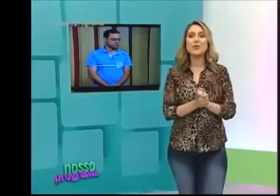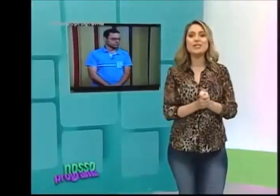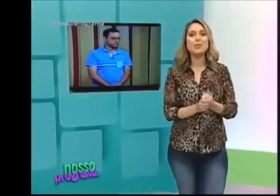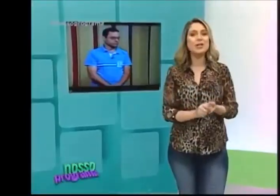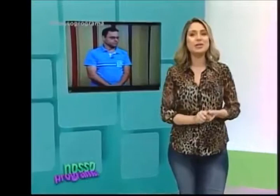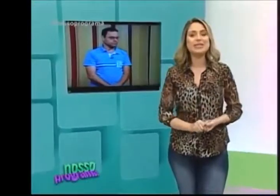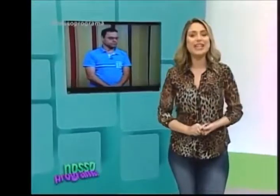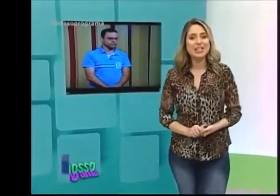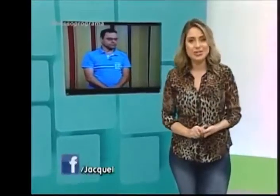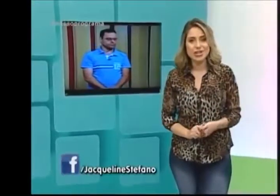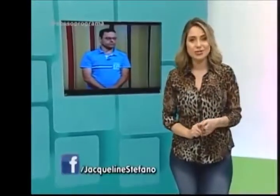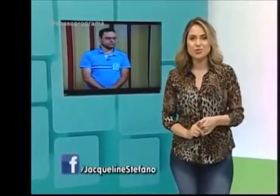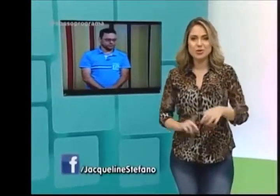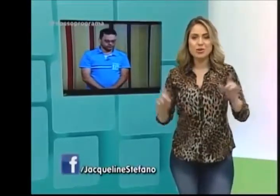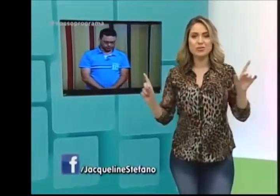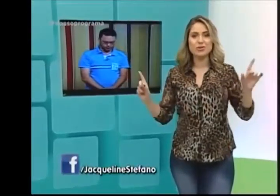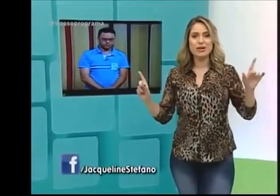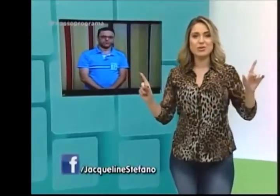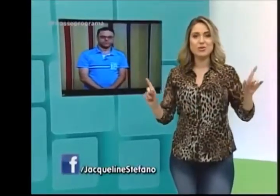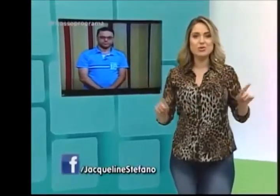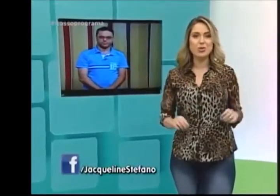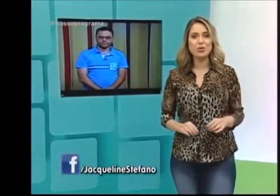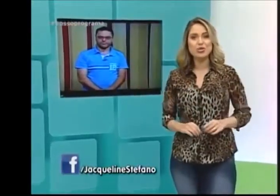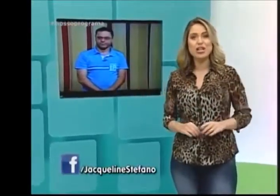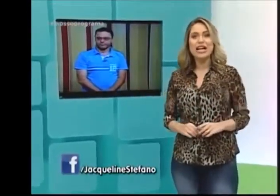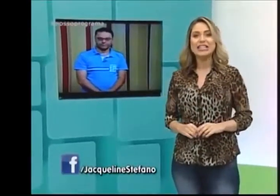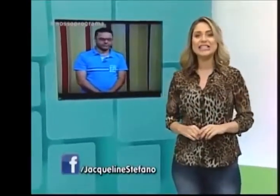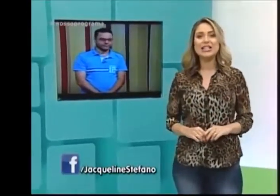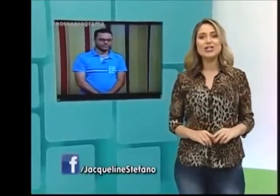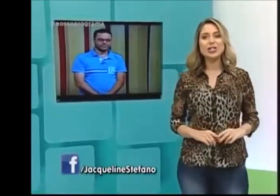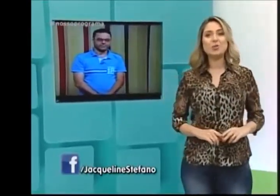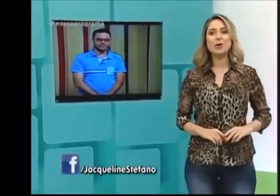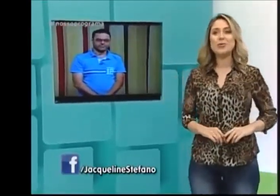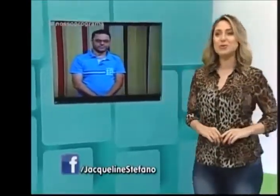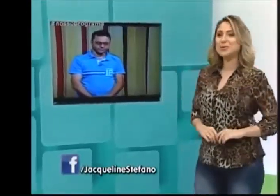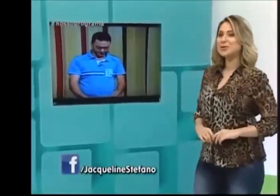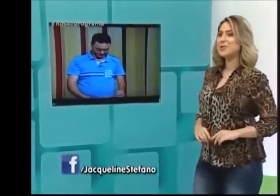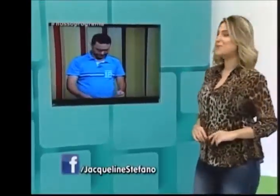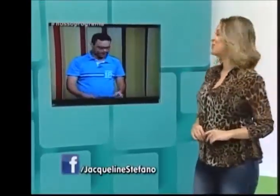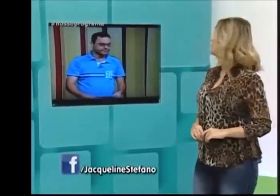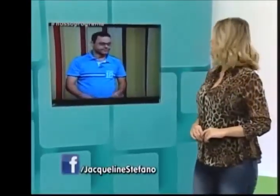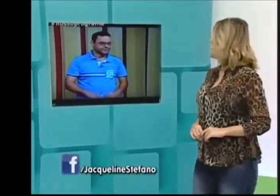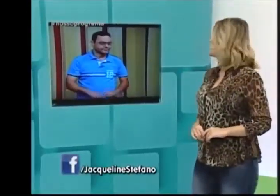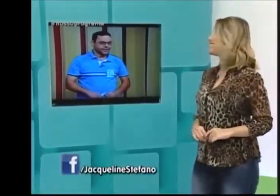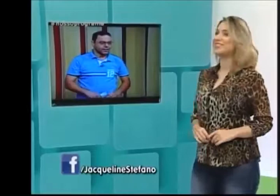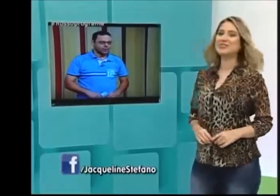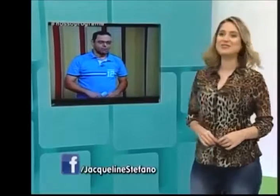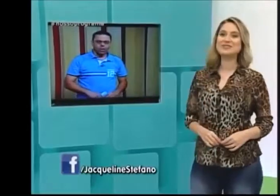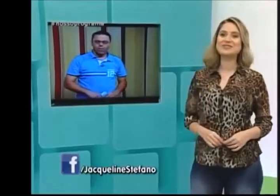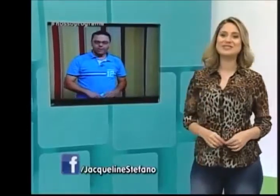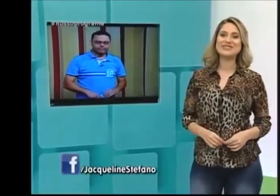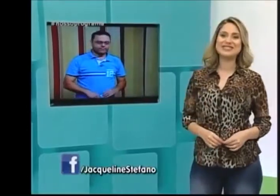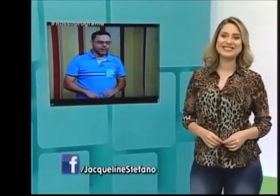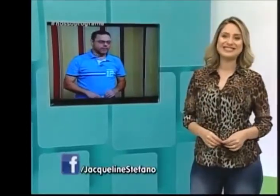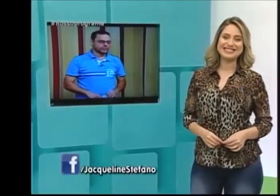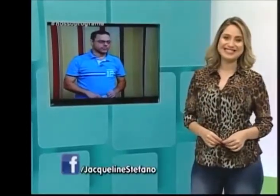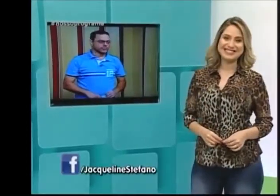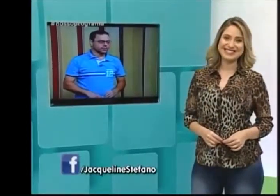começar o programa daquele jeito, muito bem informado com o João Ruth, dando aquele giro pelo mundo. Tudo bem, João? Boa tarde. Boa tarde,